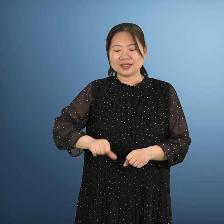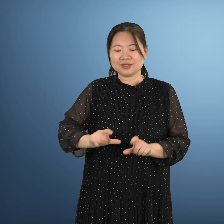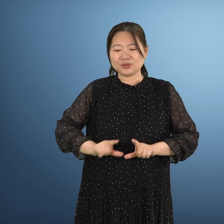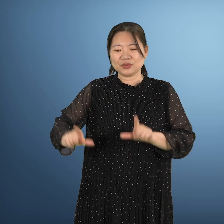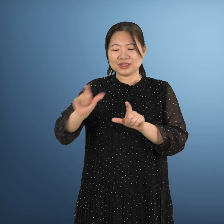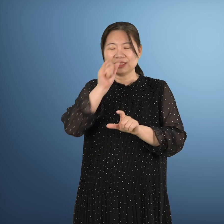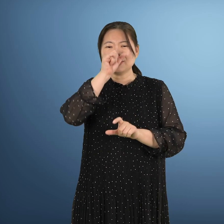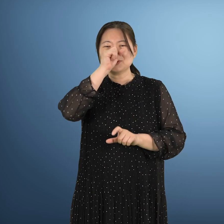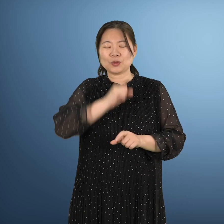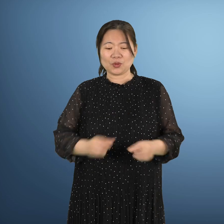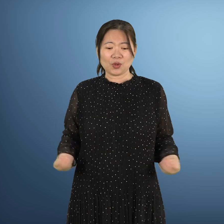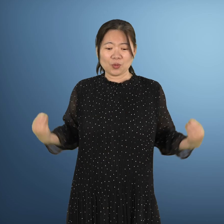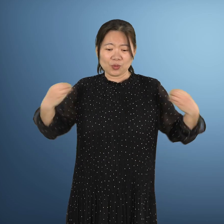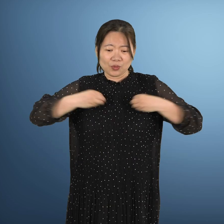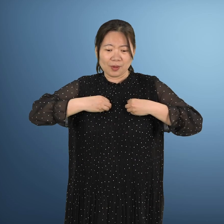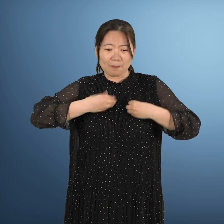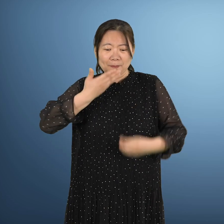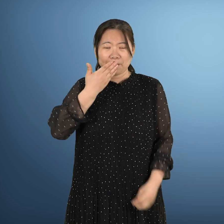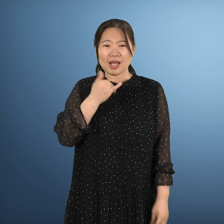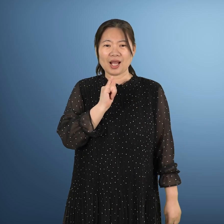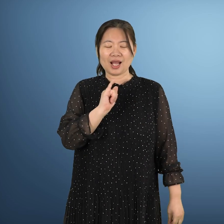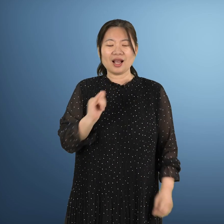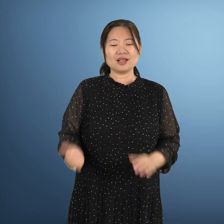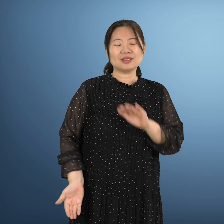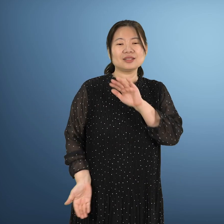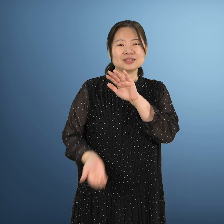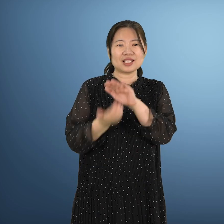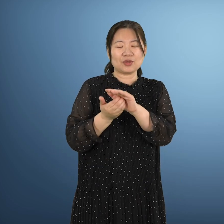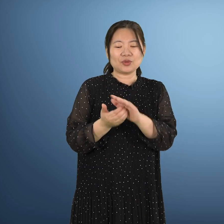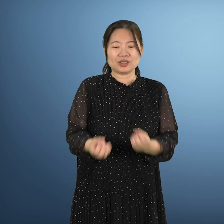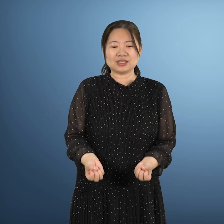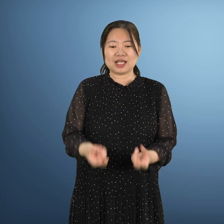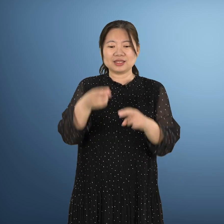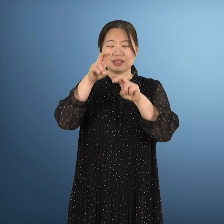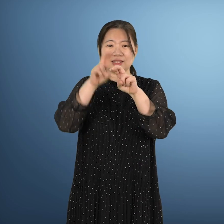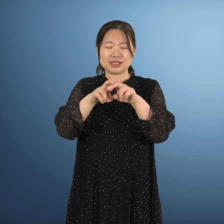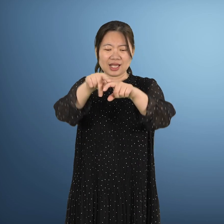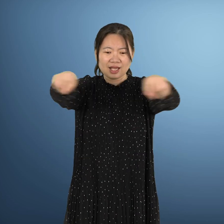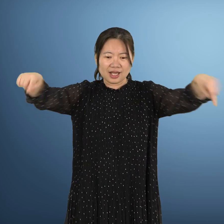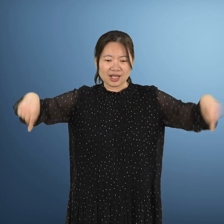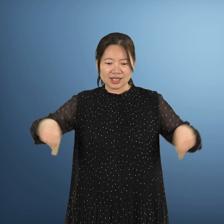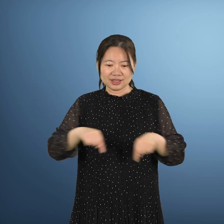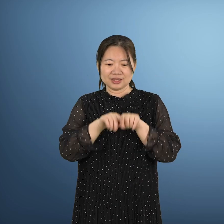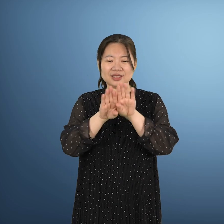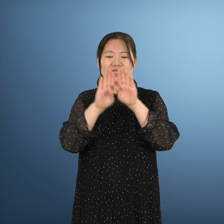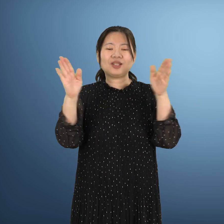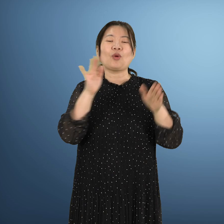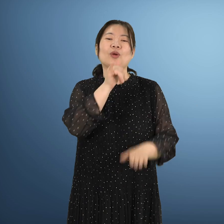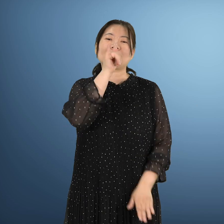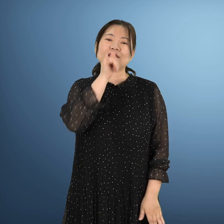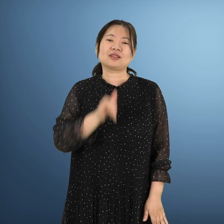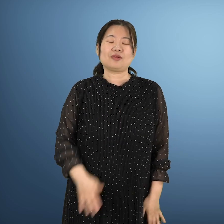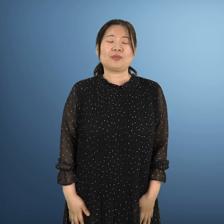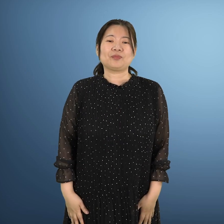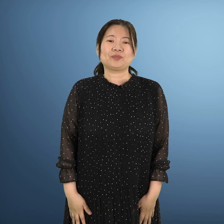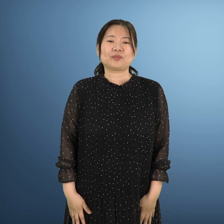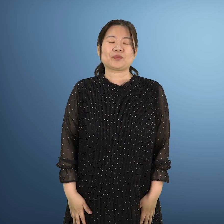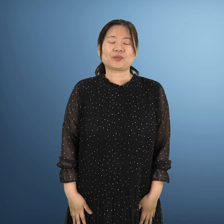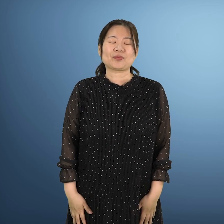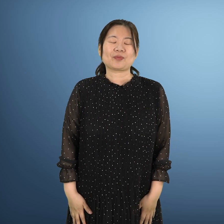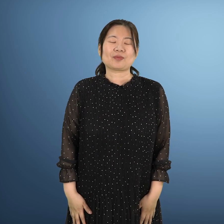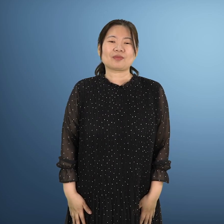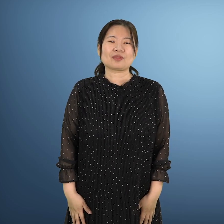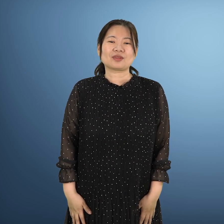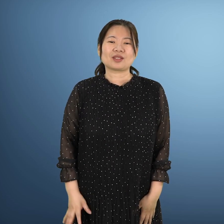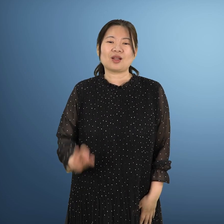수 있는 좋은 옷이 입혀지고 최고의 잔치상이 열어지지 않습니까?